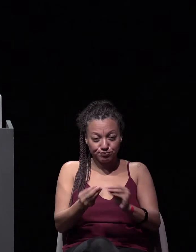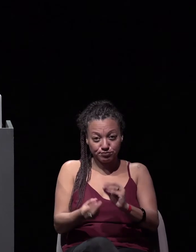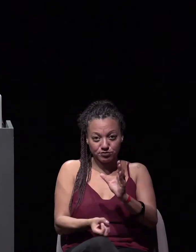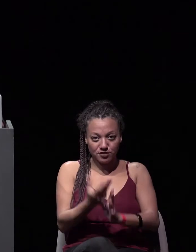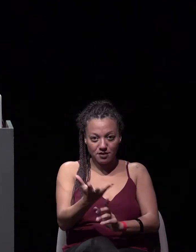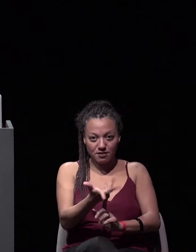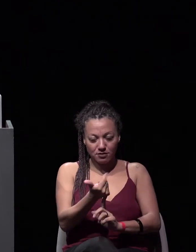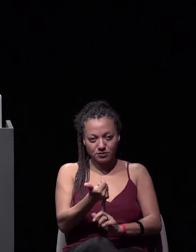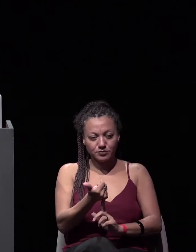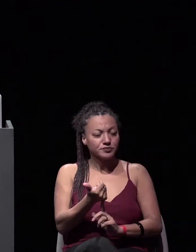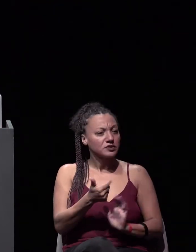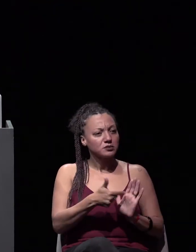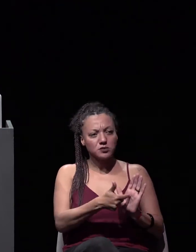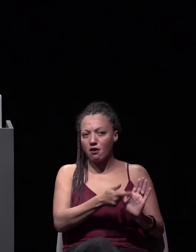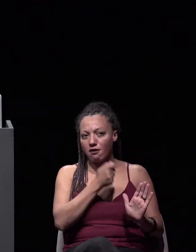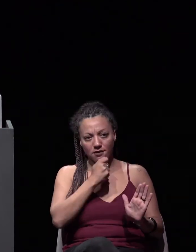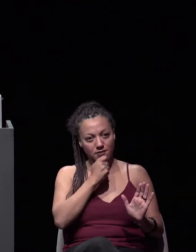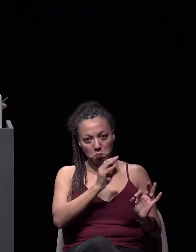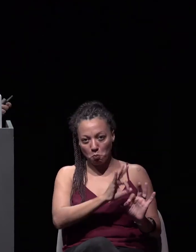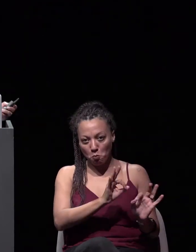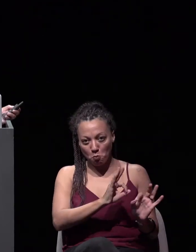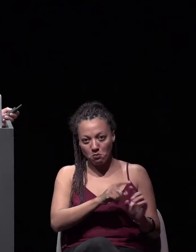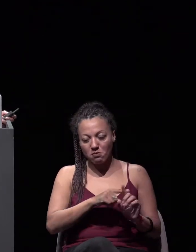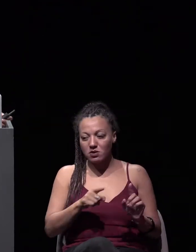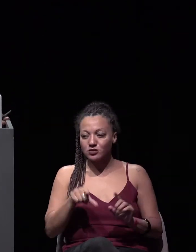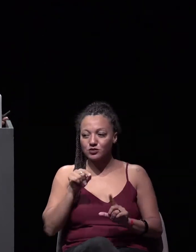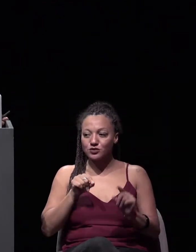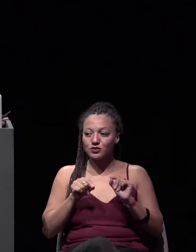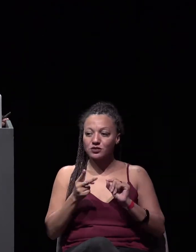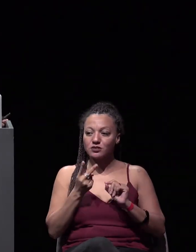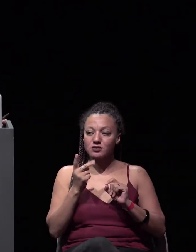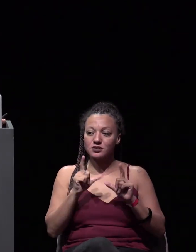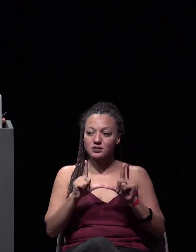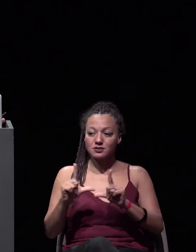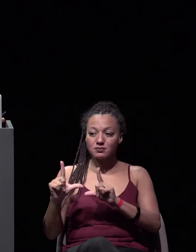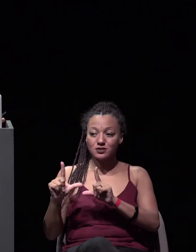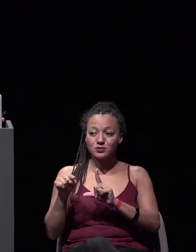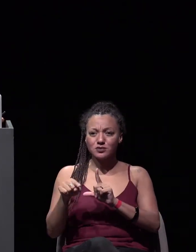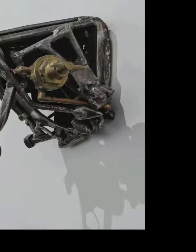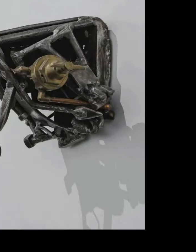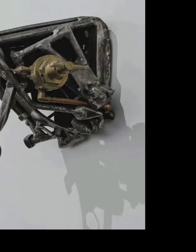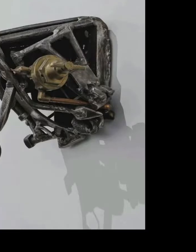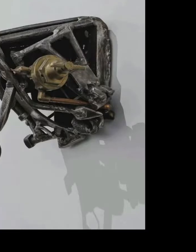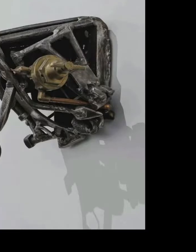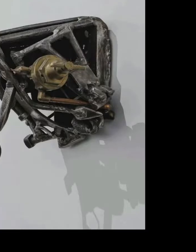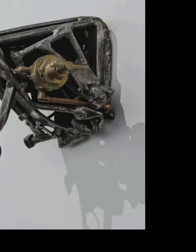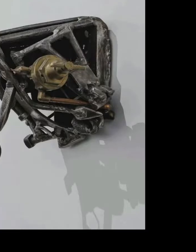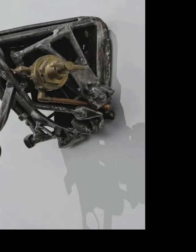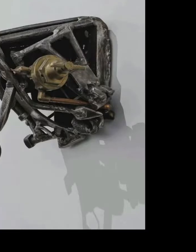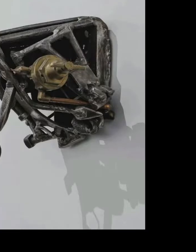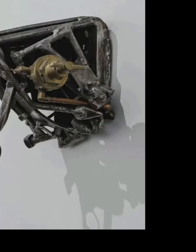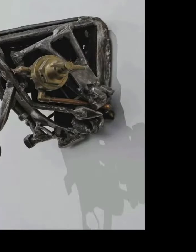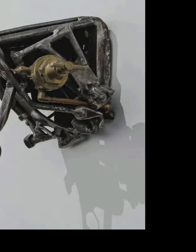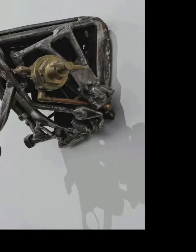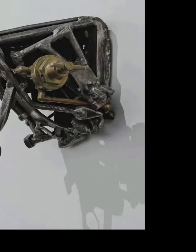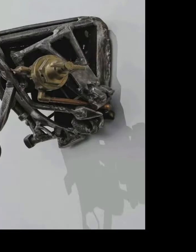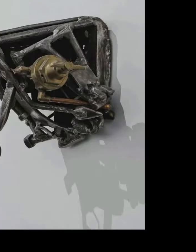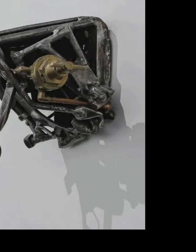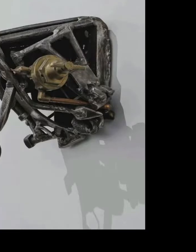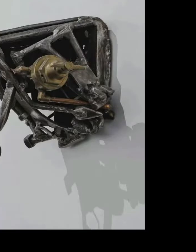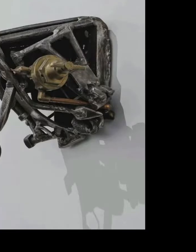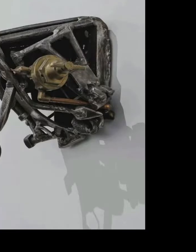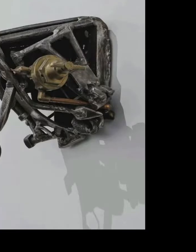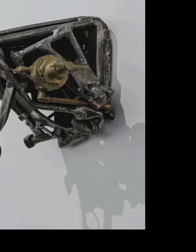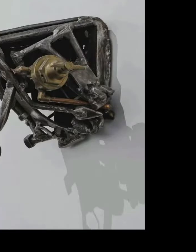está aqui, eu trouxe também duas imagens, para que vocês possam ver como elas costumam estar expostas, né? Elas